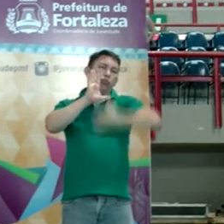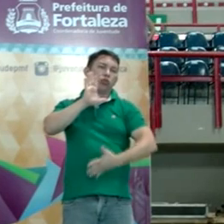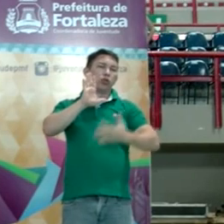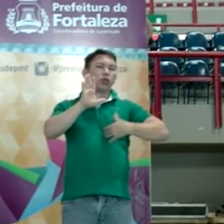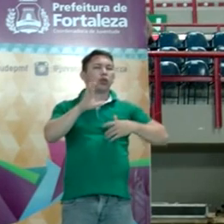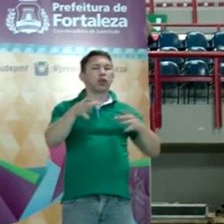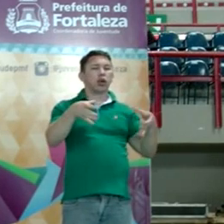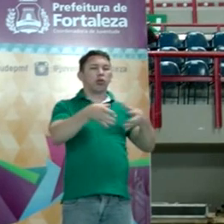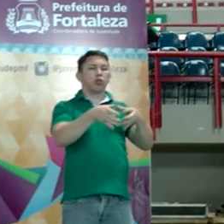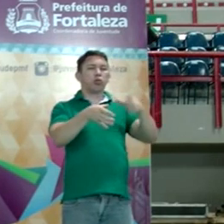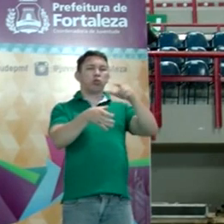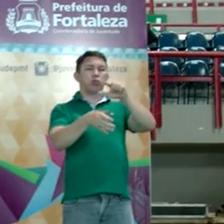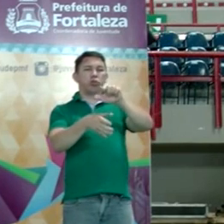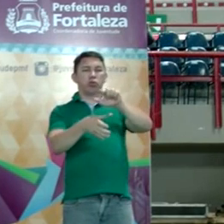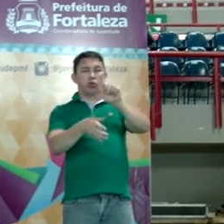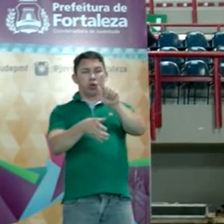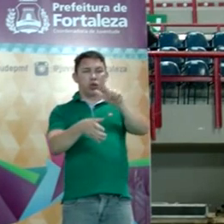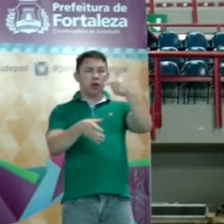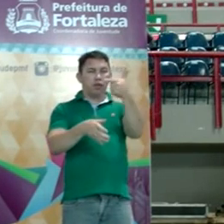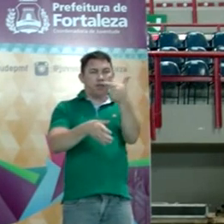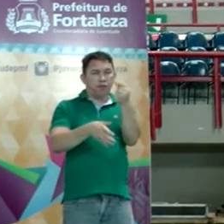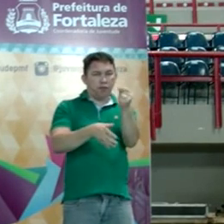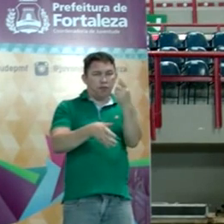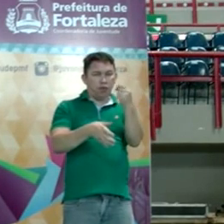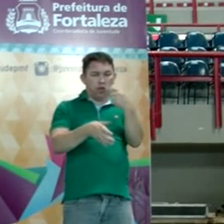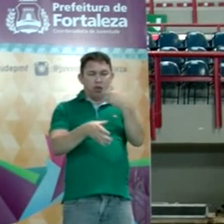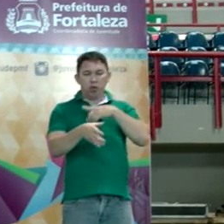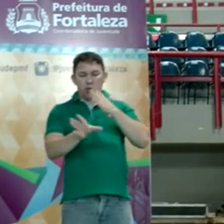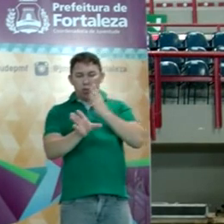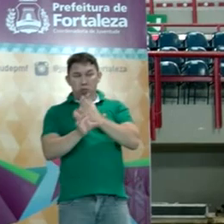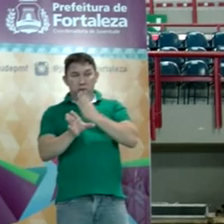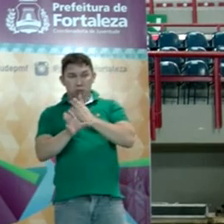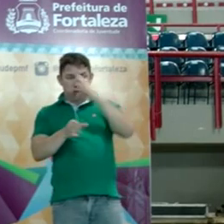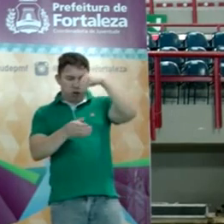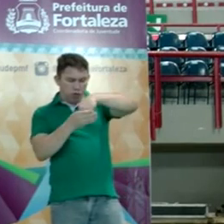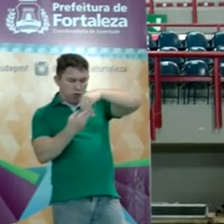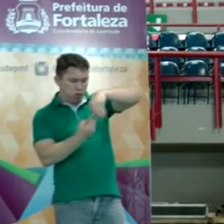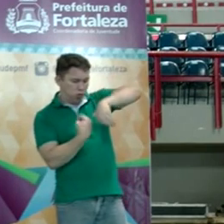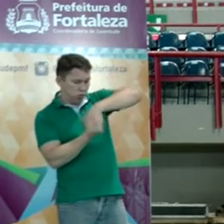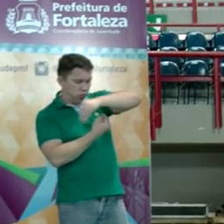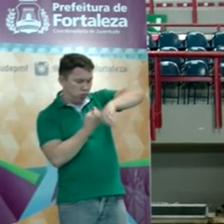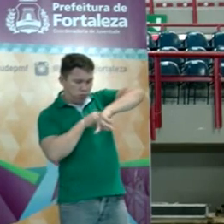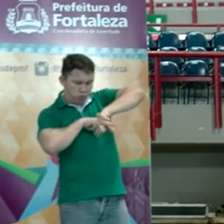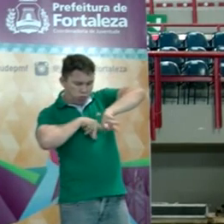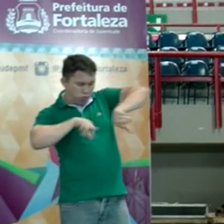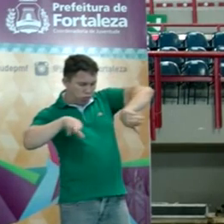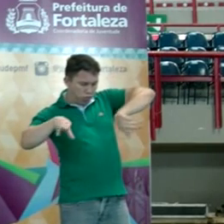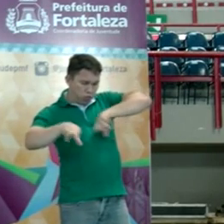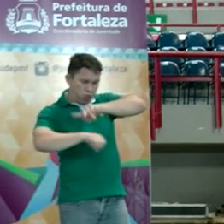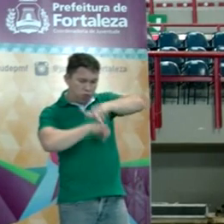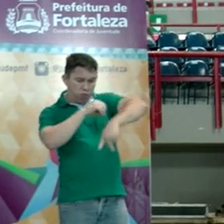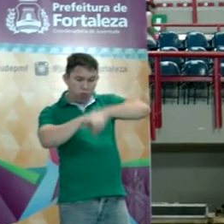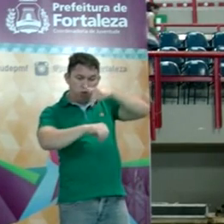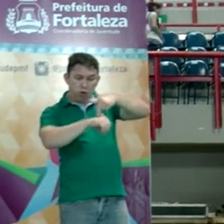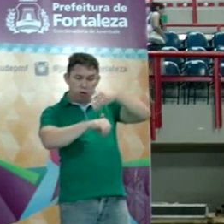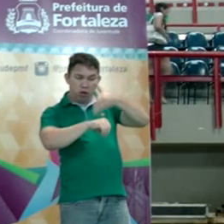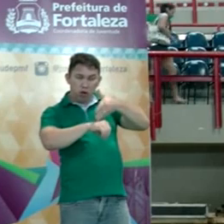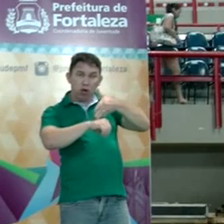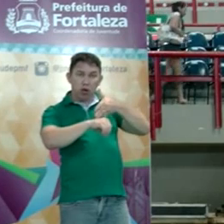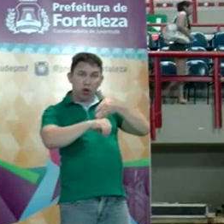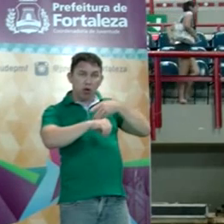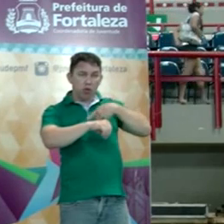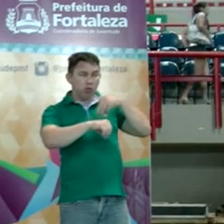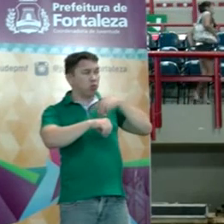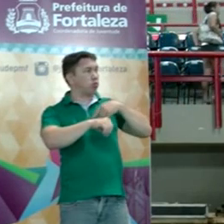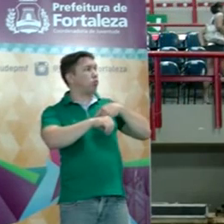ideia do G20. Afinal de contas, você misturava dentro dele um número maior de nações